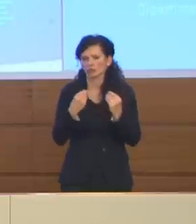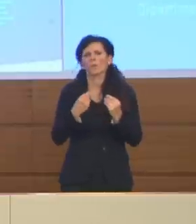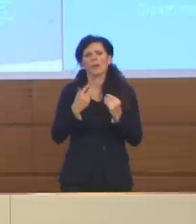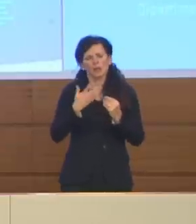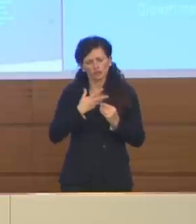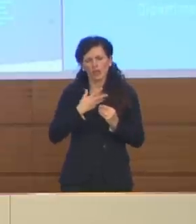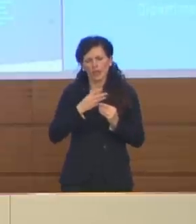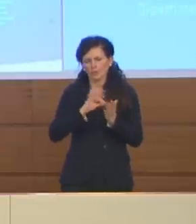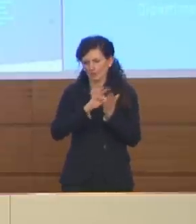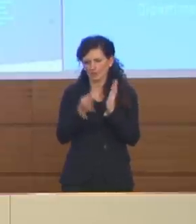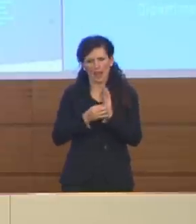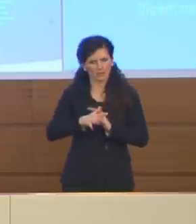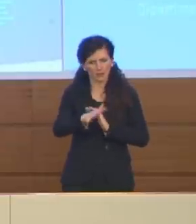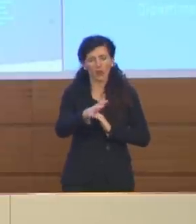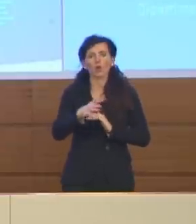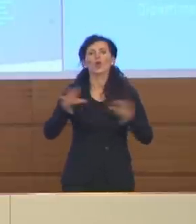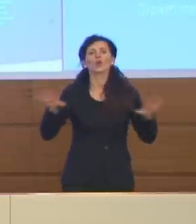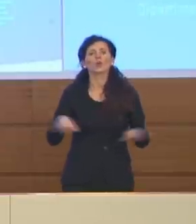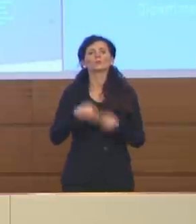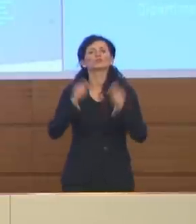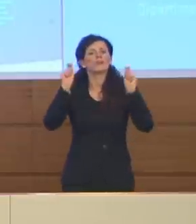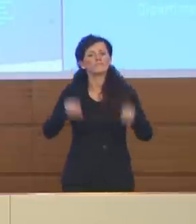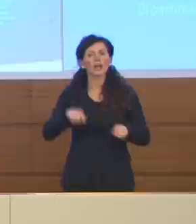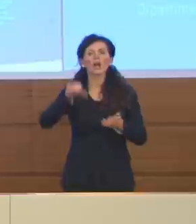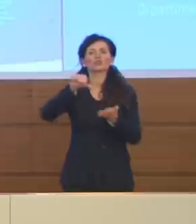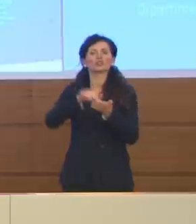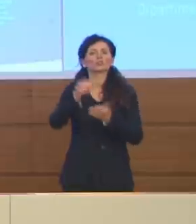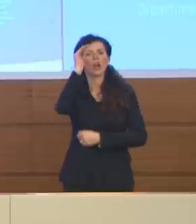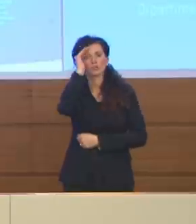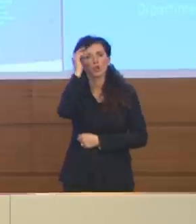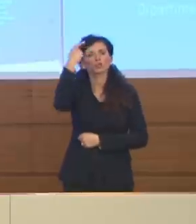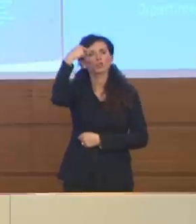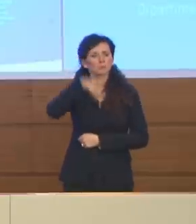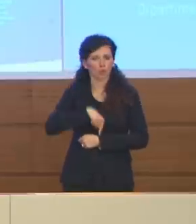un centro di ascolto psicologico un